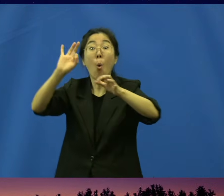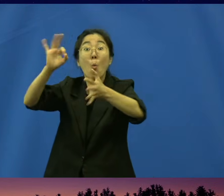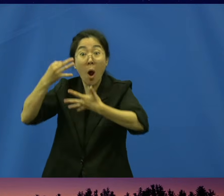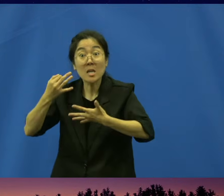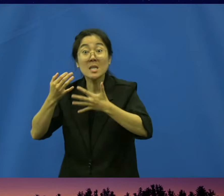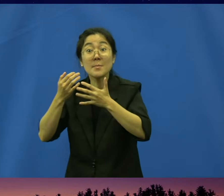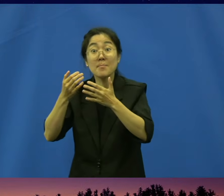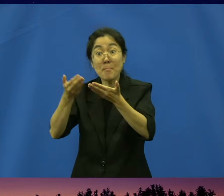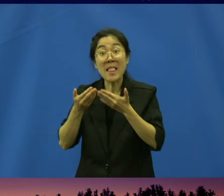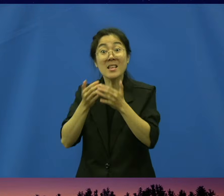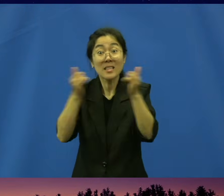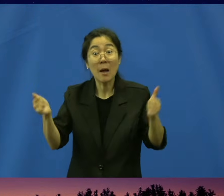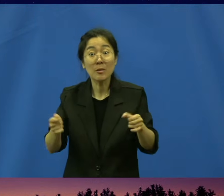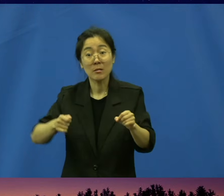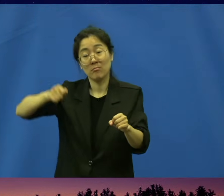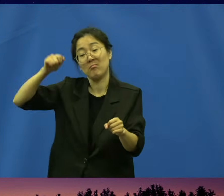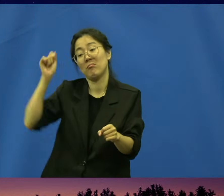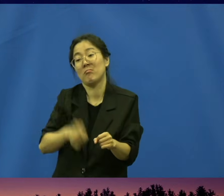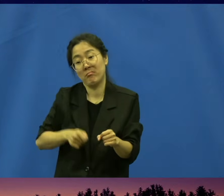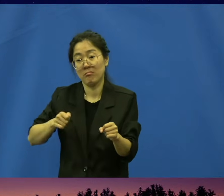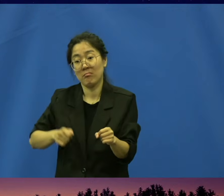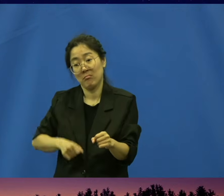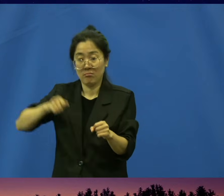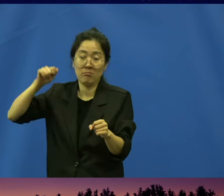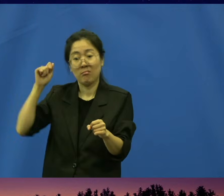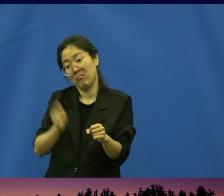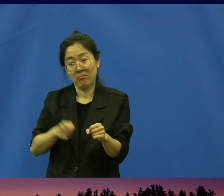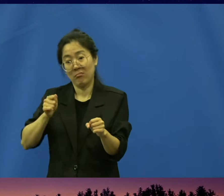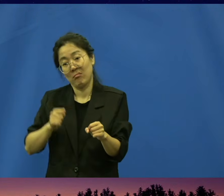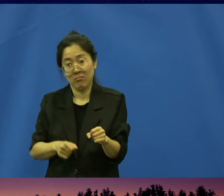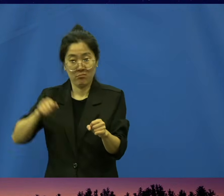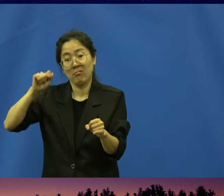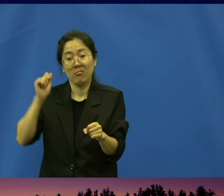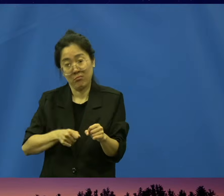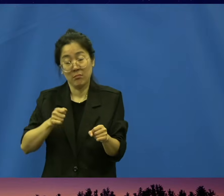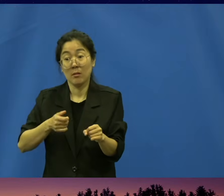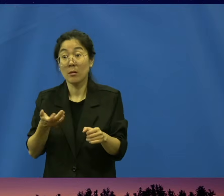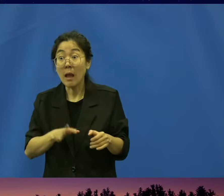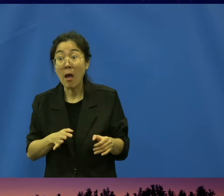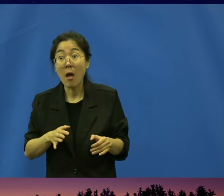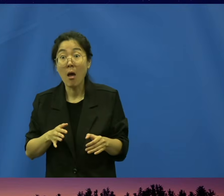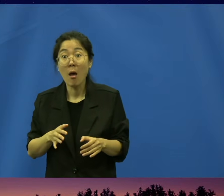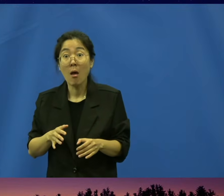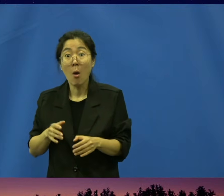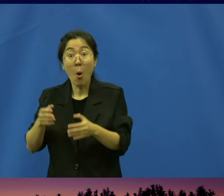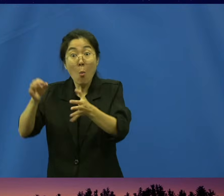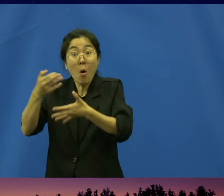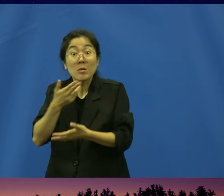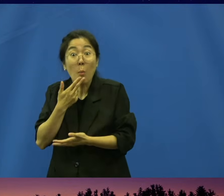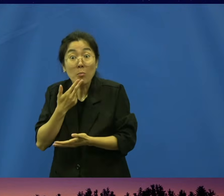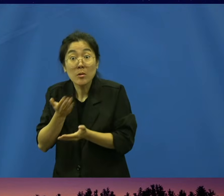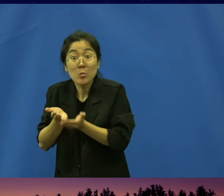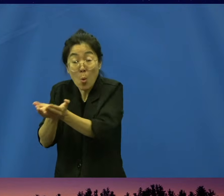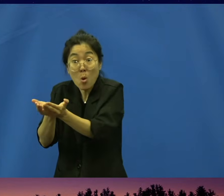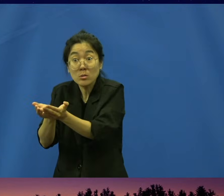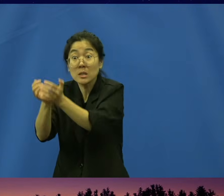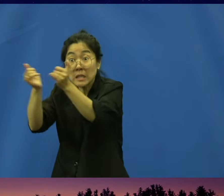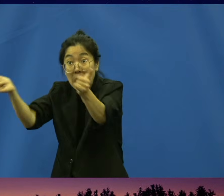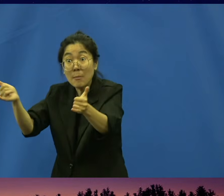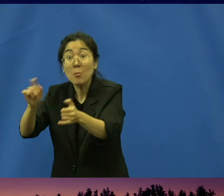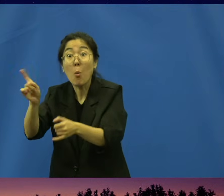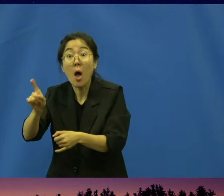그 옆에 사람이 아니 뭘 그렇게 열심히 하냐? 돈도 안 받는다며.